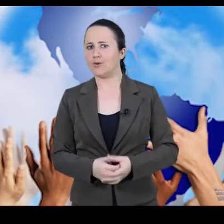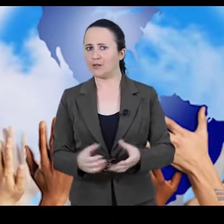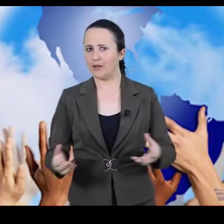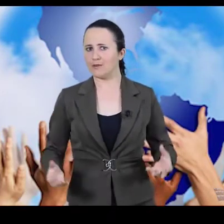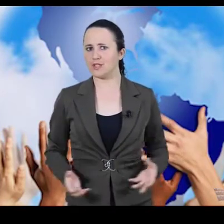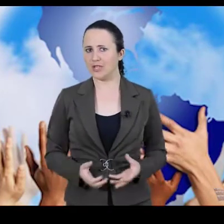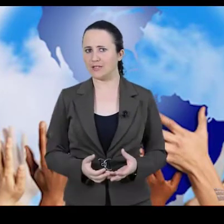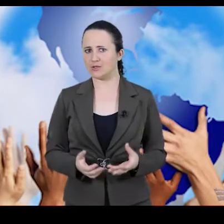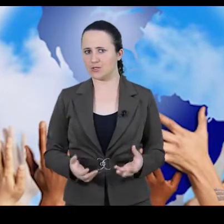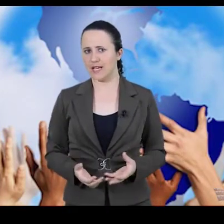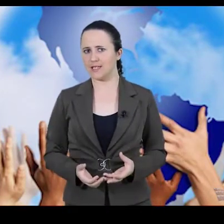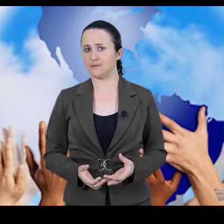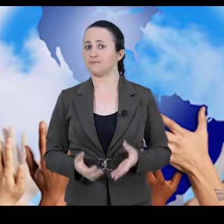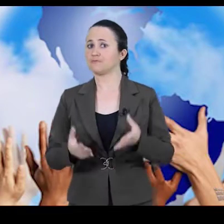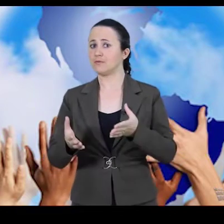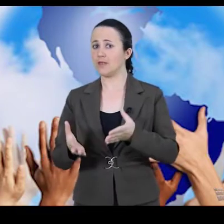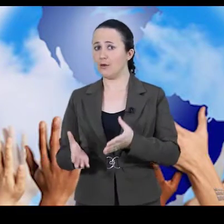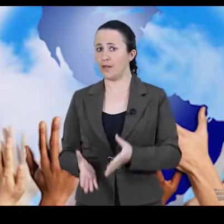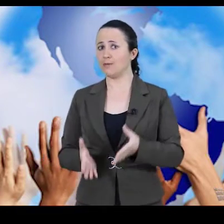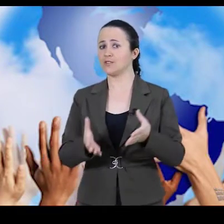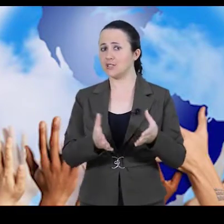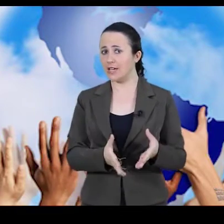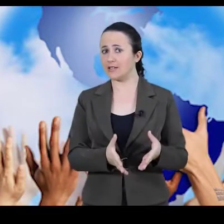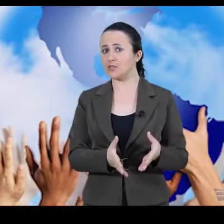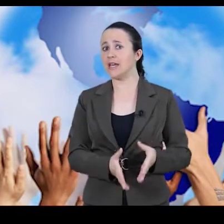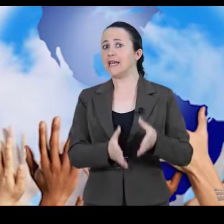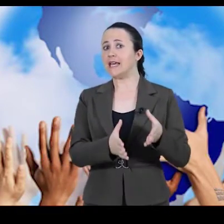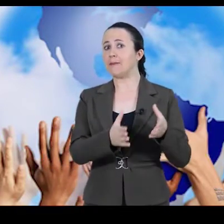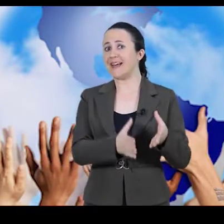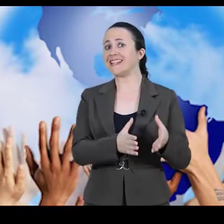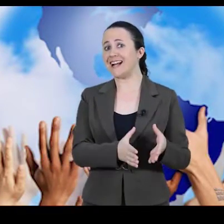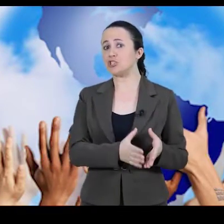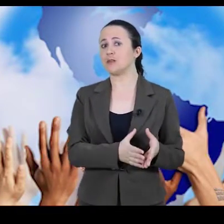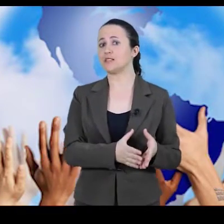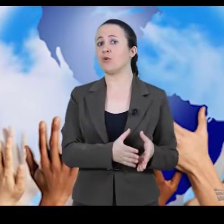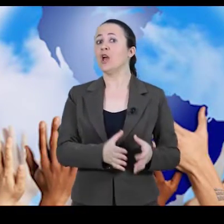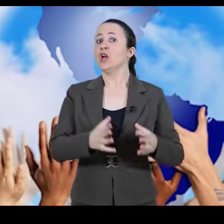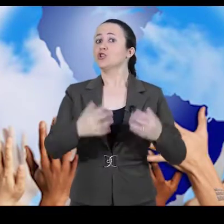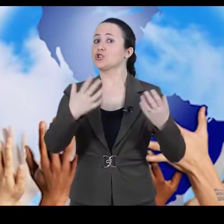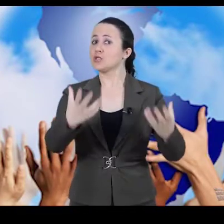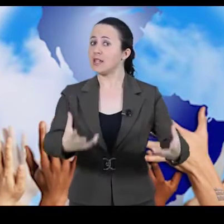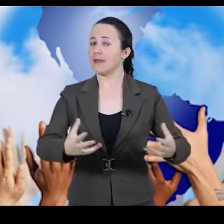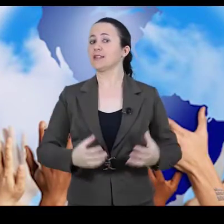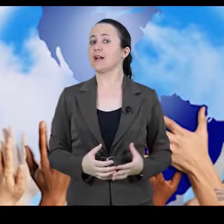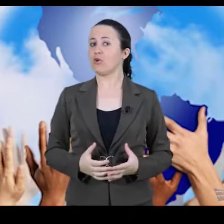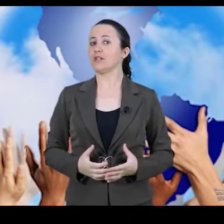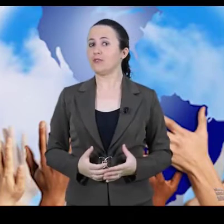quando falamos em direitos sociais, falamos em direitos que remetem à dimensão justamente da